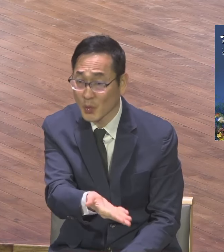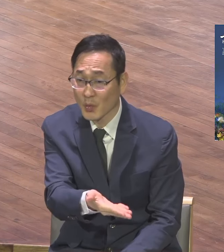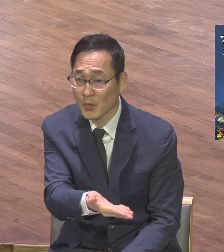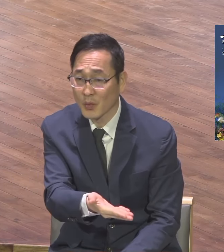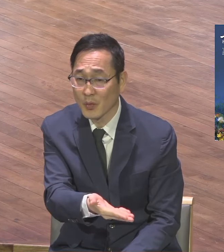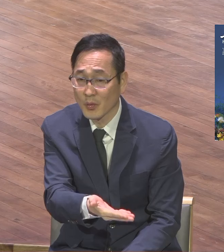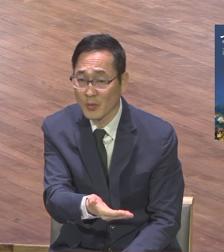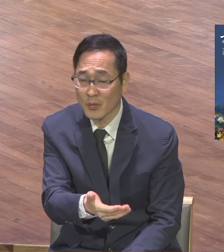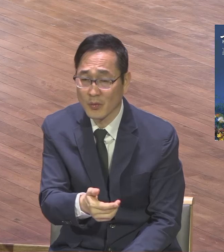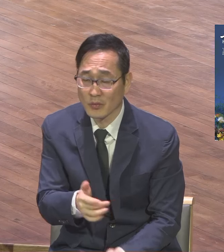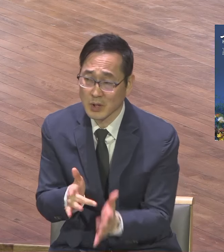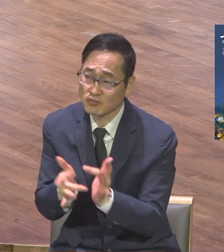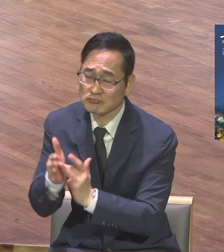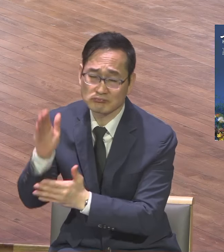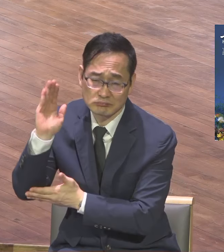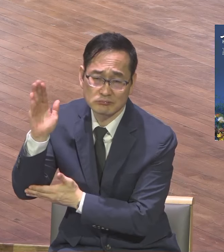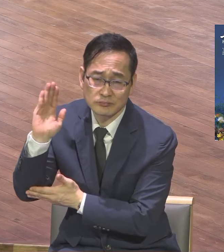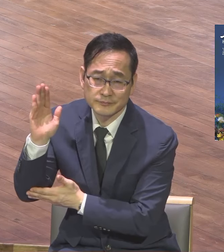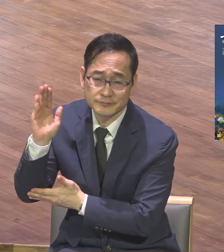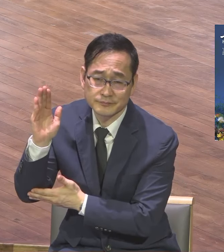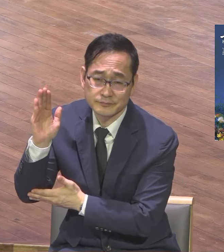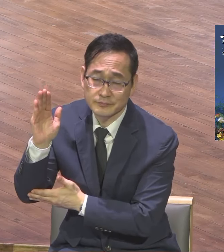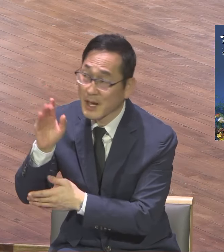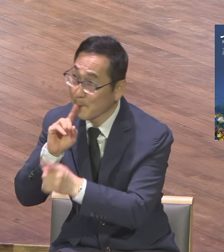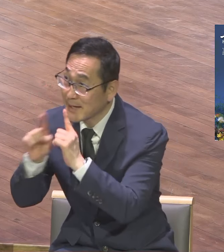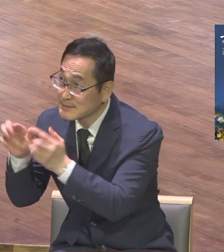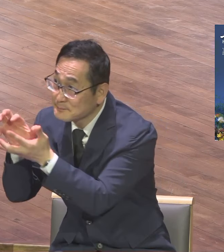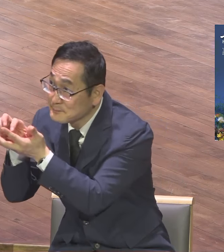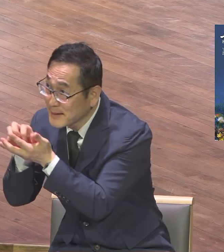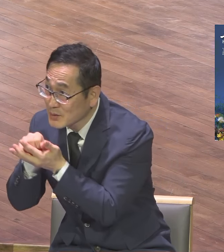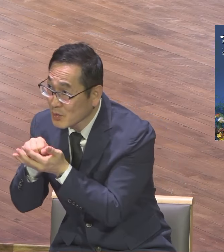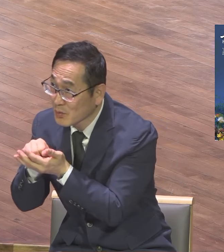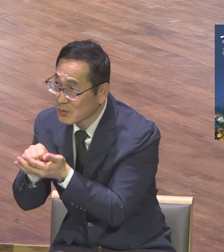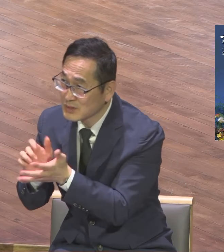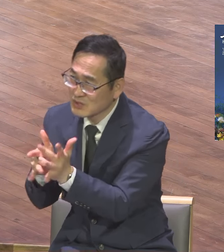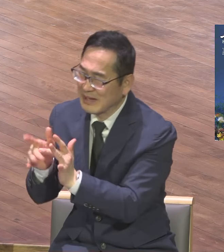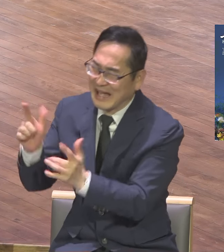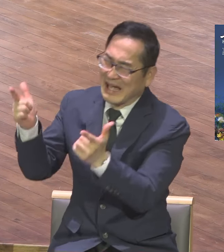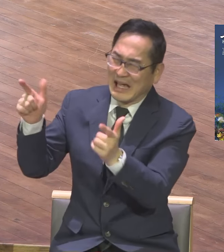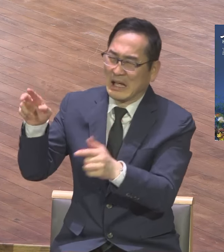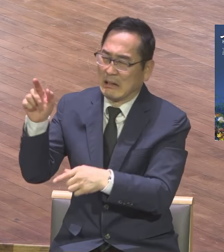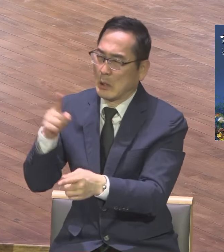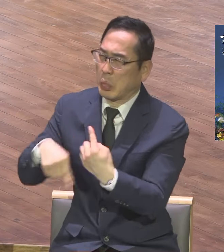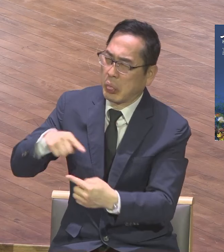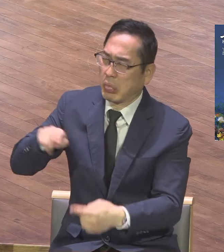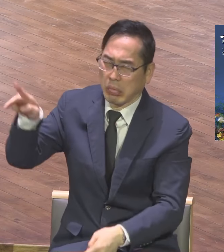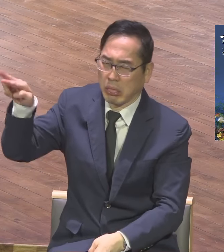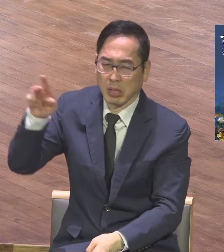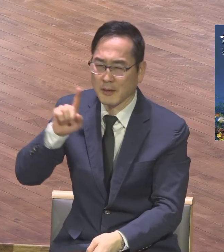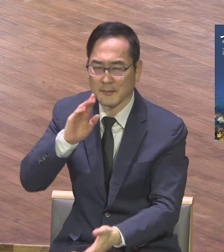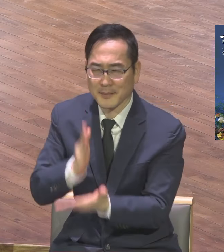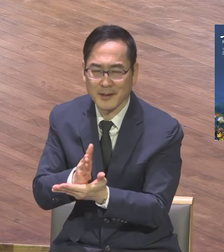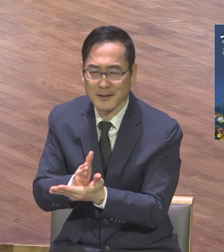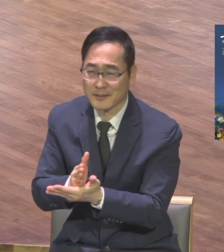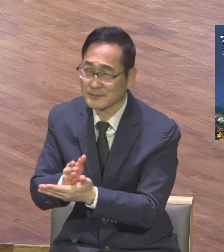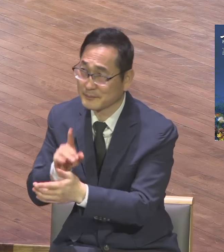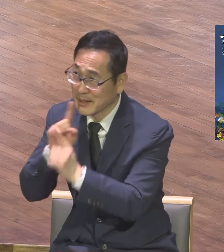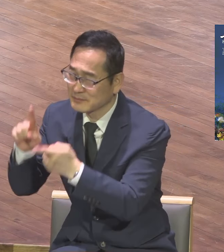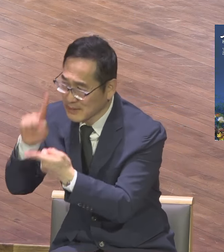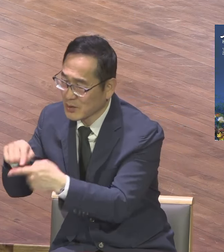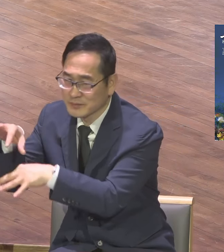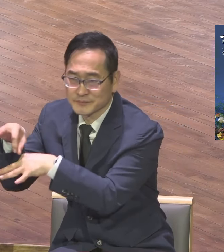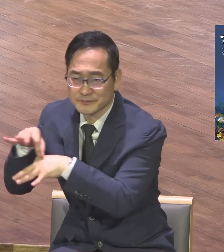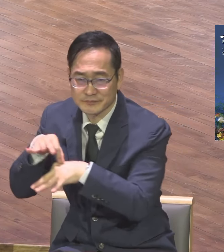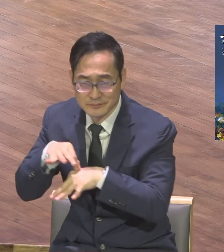말씀입니다. 영계 모든 성도들 이 말씀에 토달지 마시기 바랍니다. 아멘. 그래도